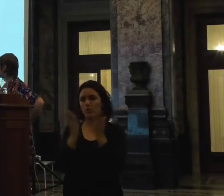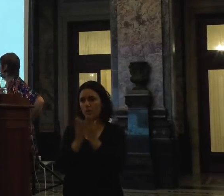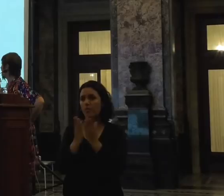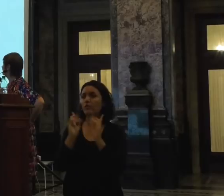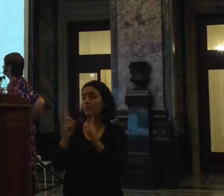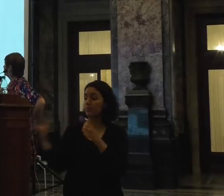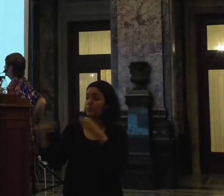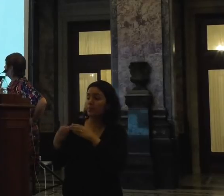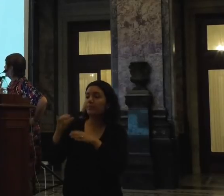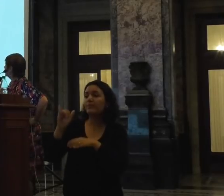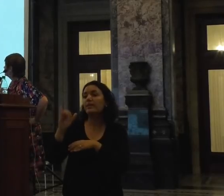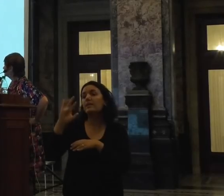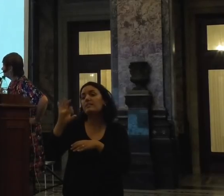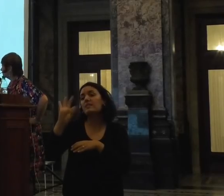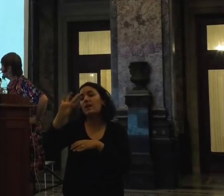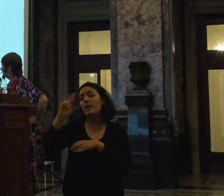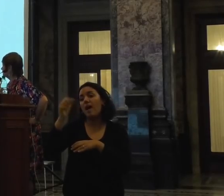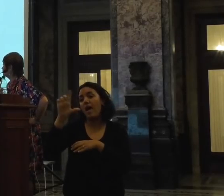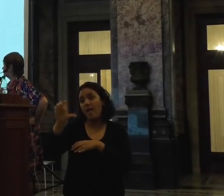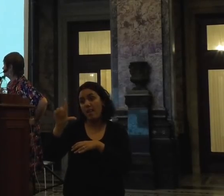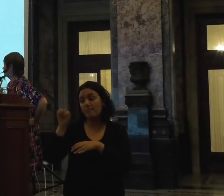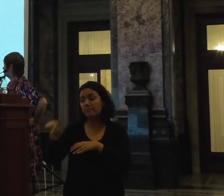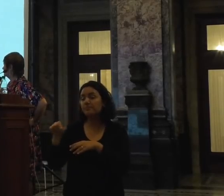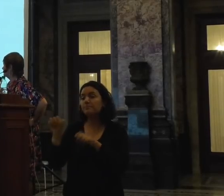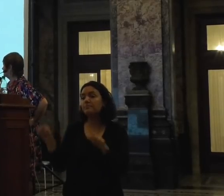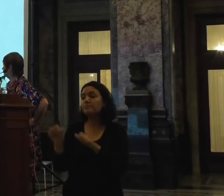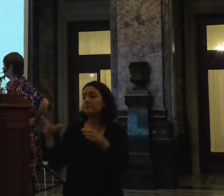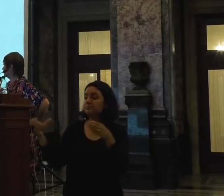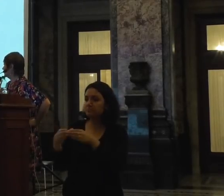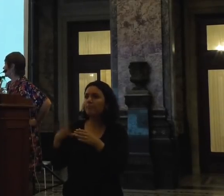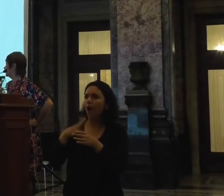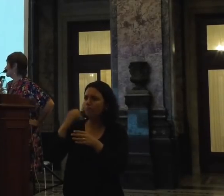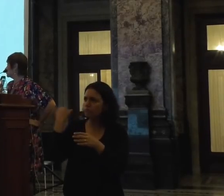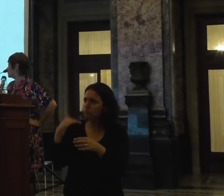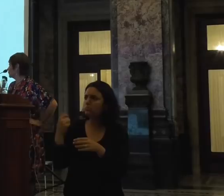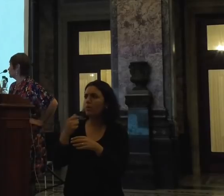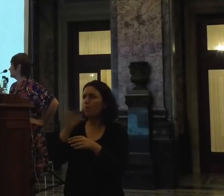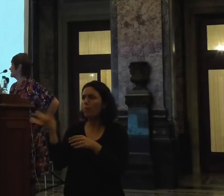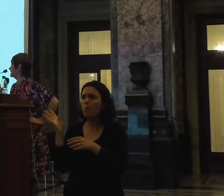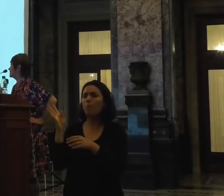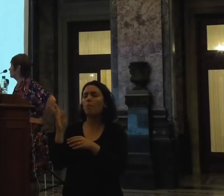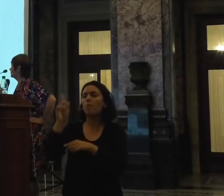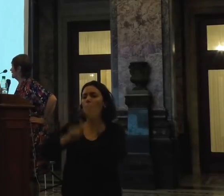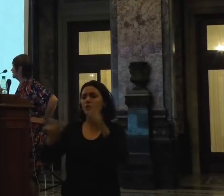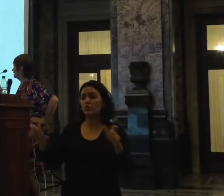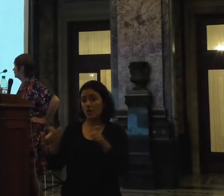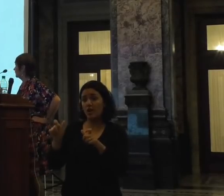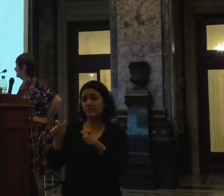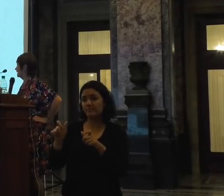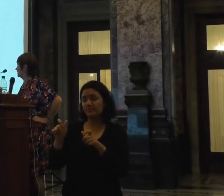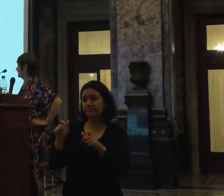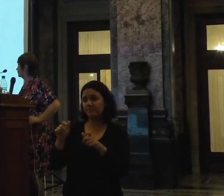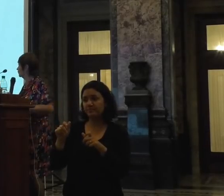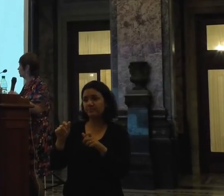grupo en Israel, donde también tienen muchas personas con déficit atencional y hay mucho apoyo a la investigación para este tipo